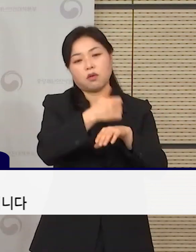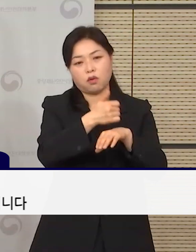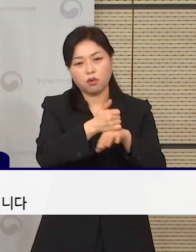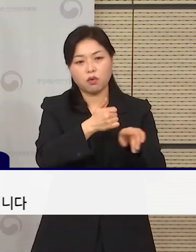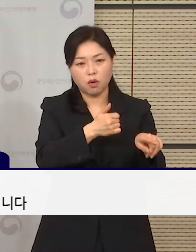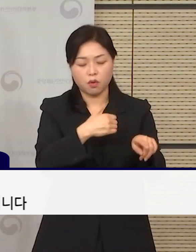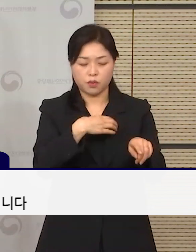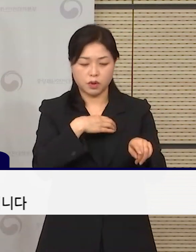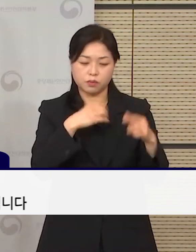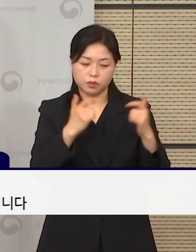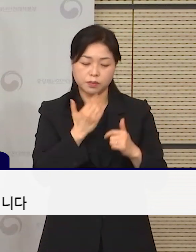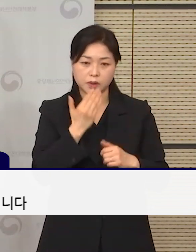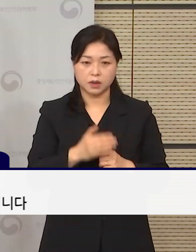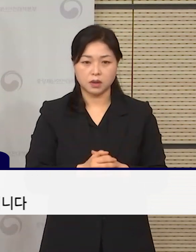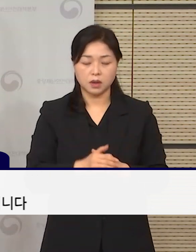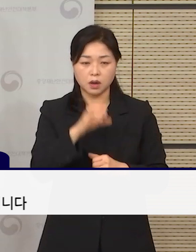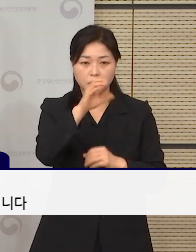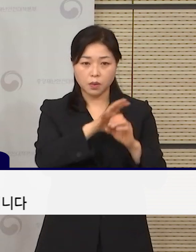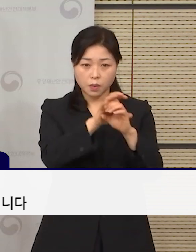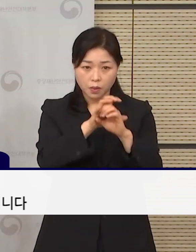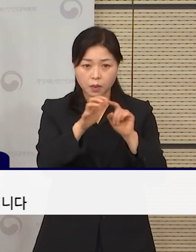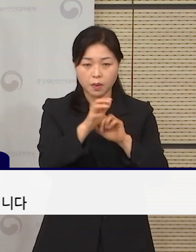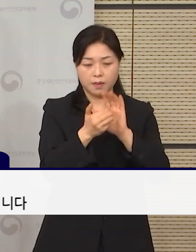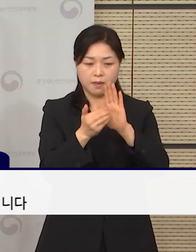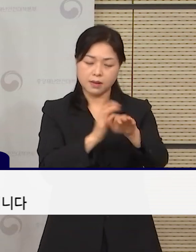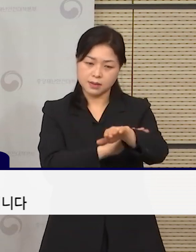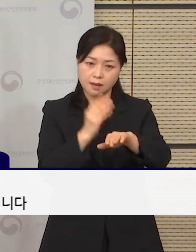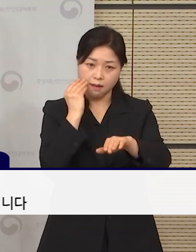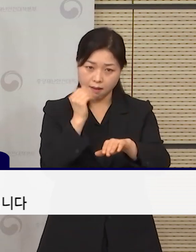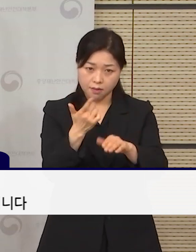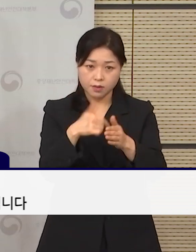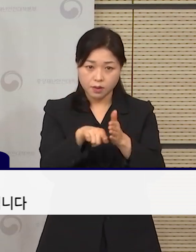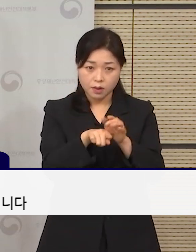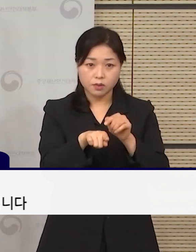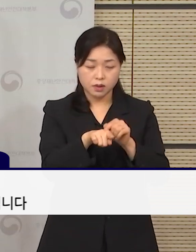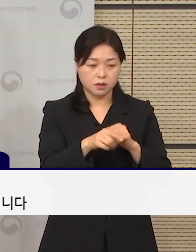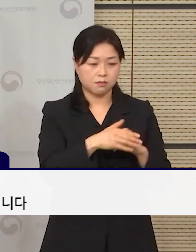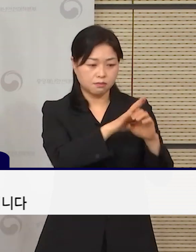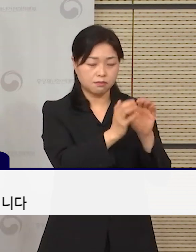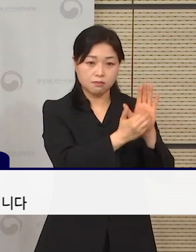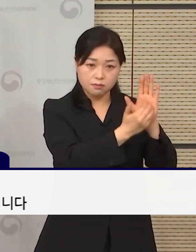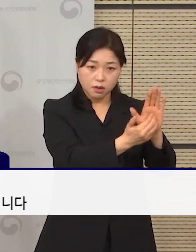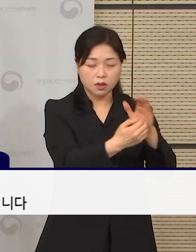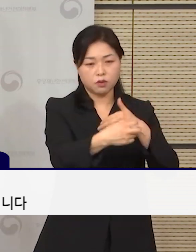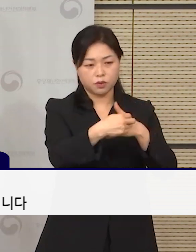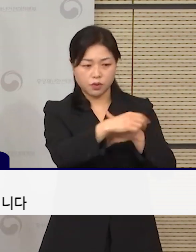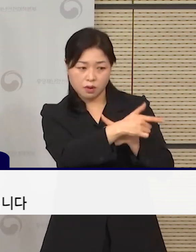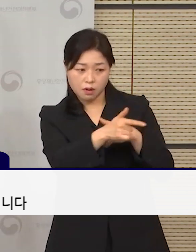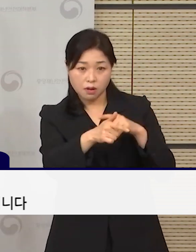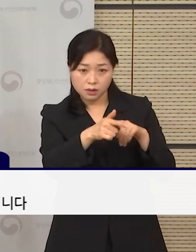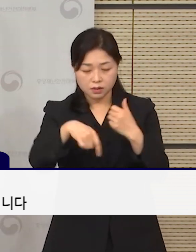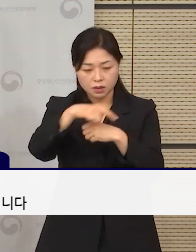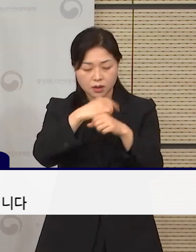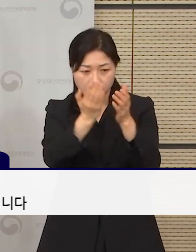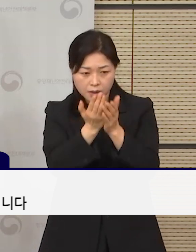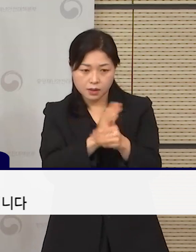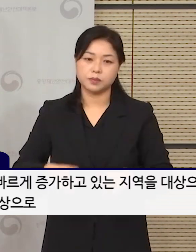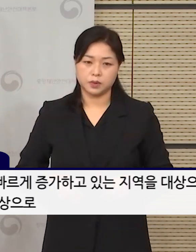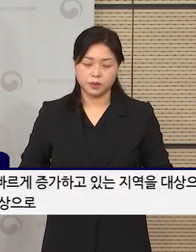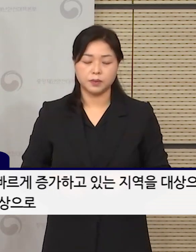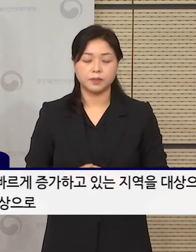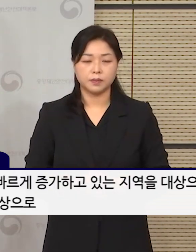있습니다. 오미크론에 효과적으로 대응하기 위해서는 한정된 방역과 의료전을 효율적으로 활용을 해야